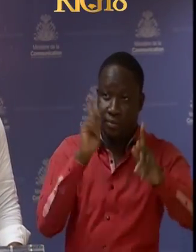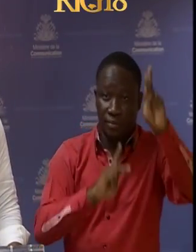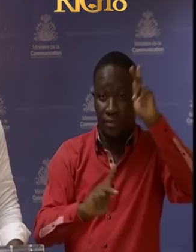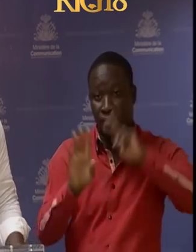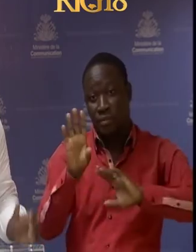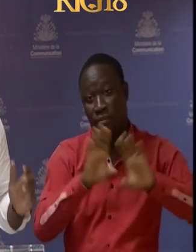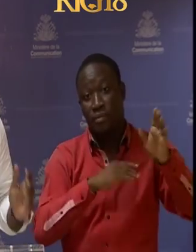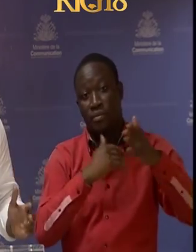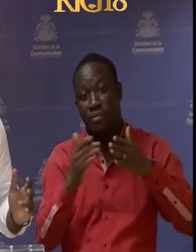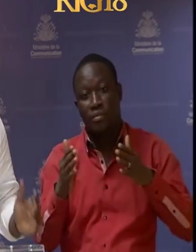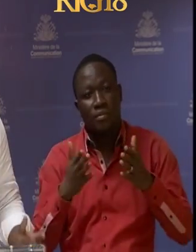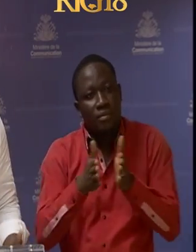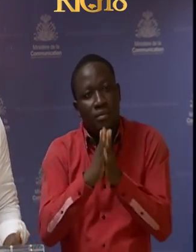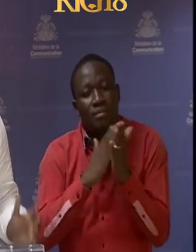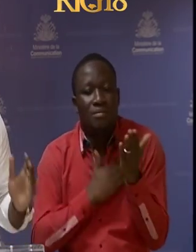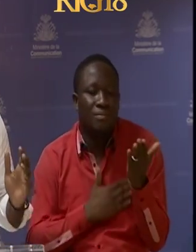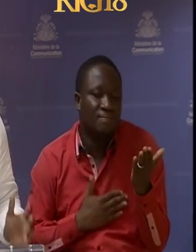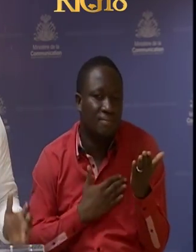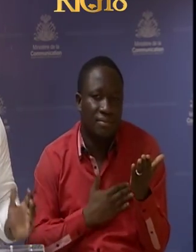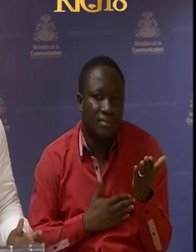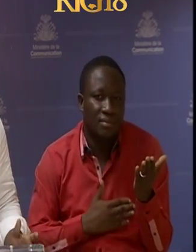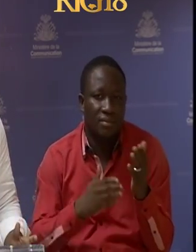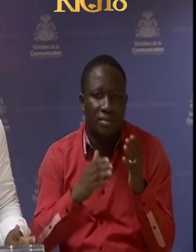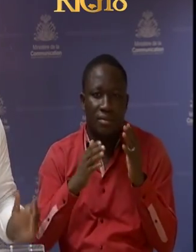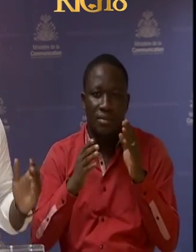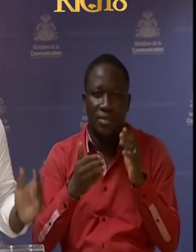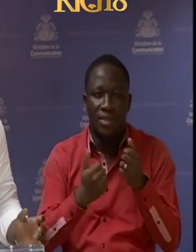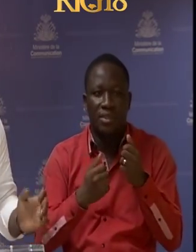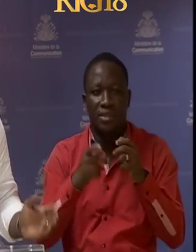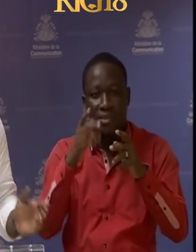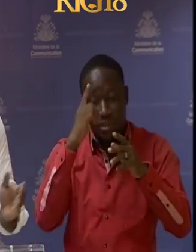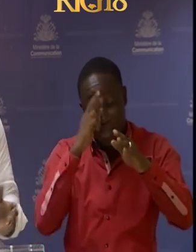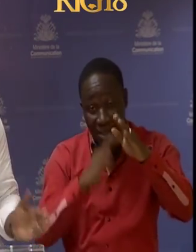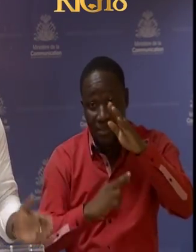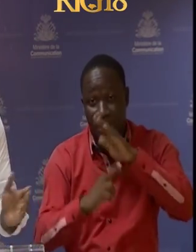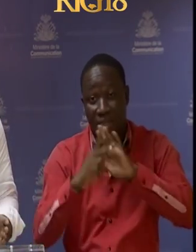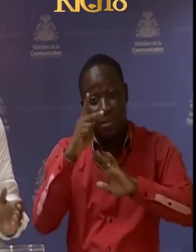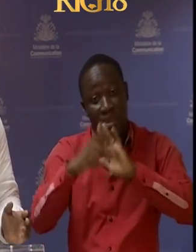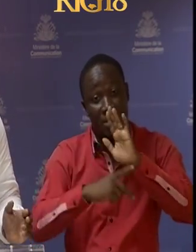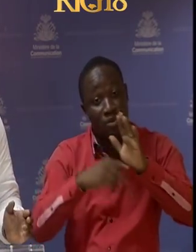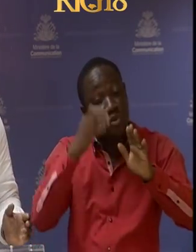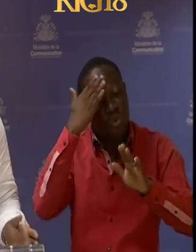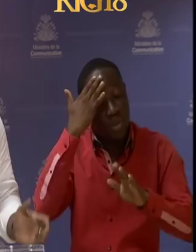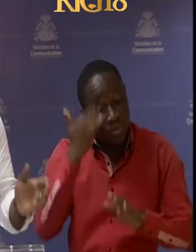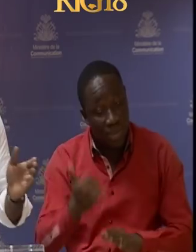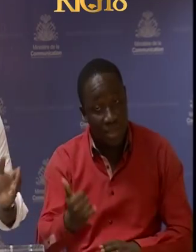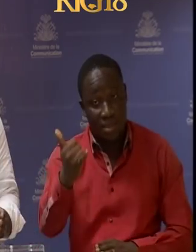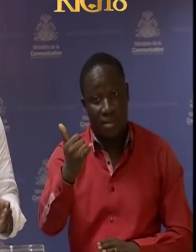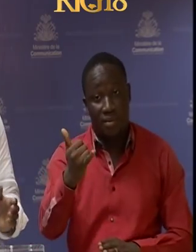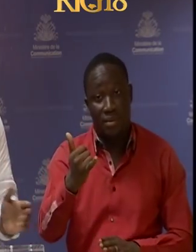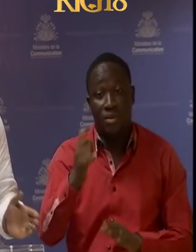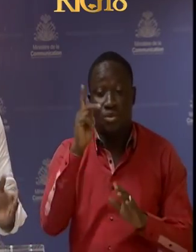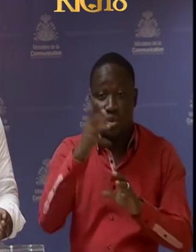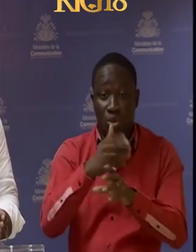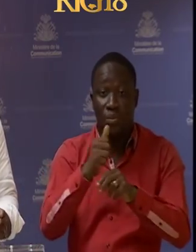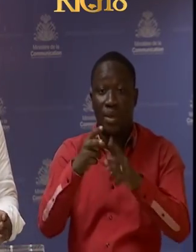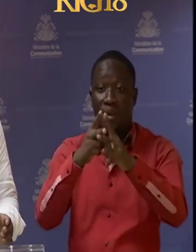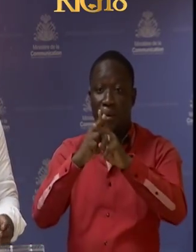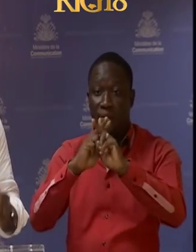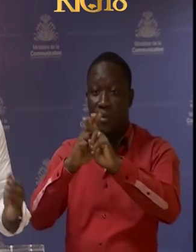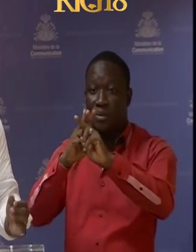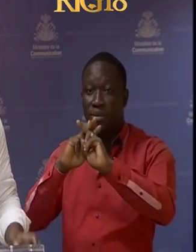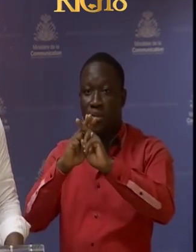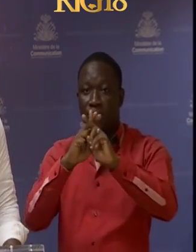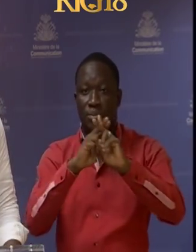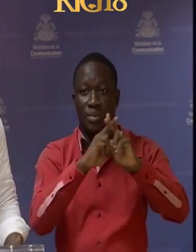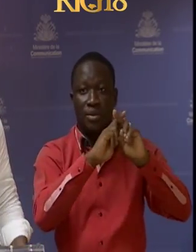font bagay, m'a mandé nous s'il vous plaît suivre ça yo di, hein, parce que yo même yo konn pour ça y a dit ça yo di, hein, c'est précaution que a ba